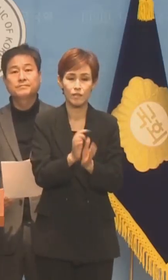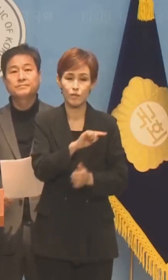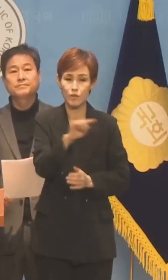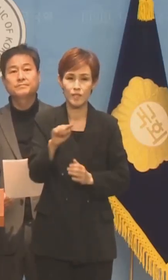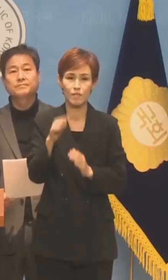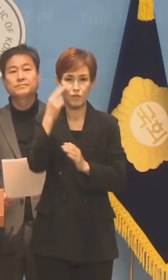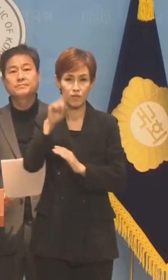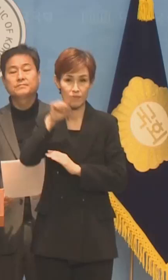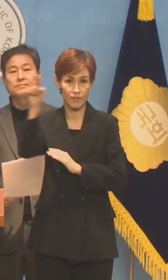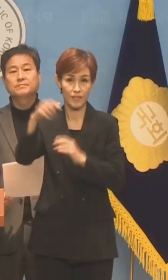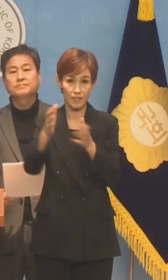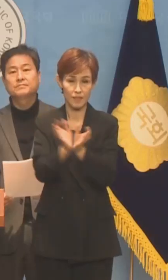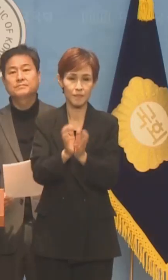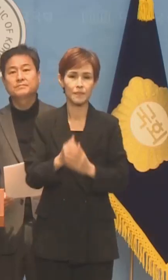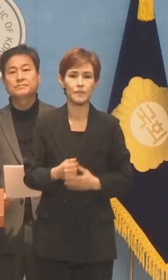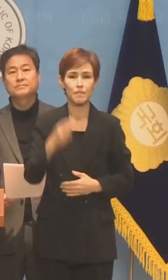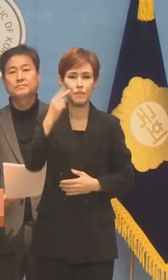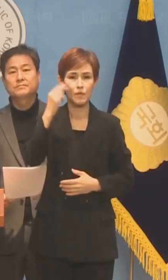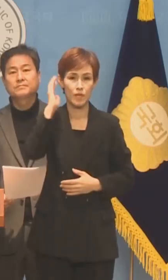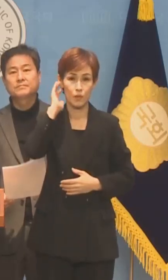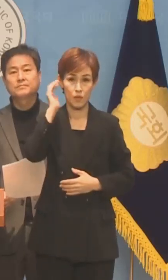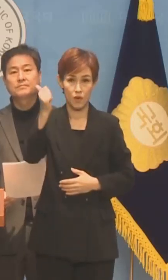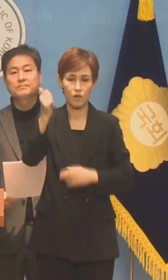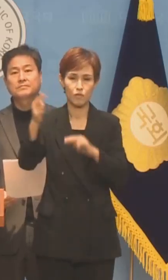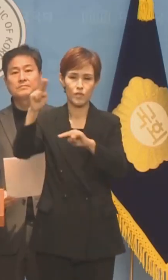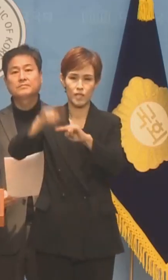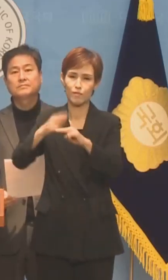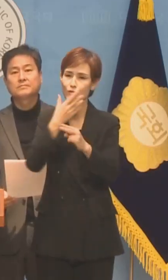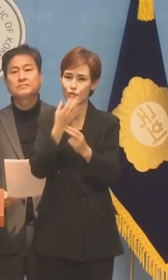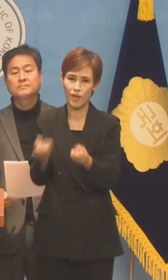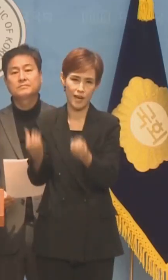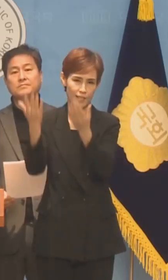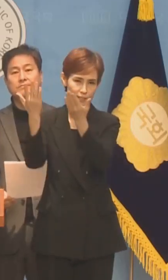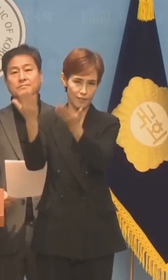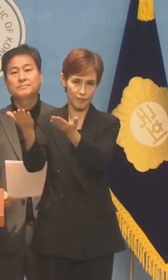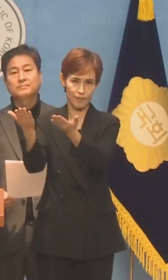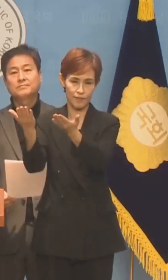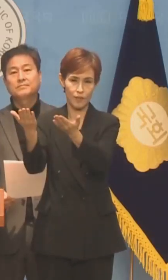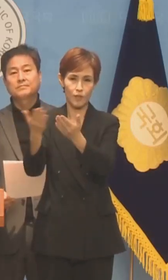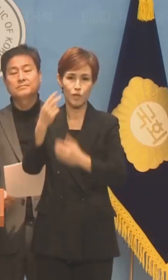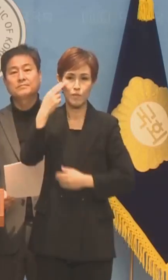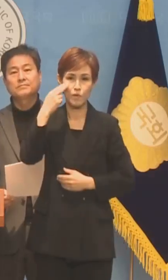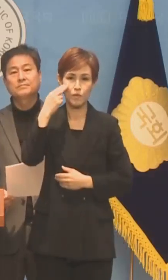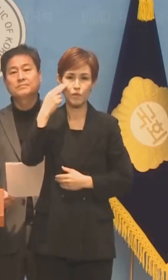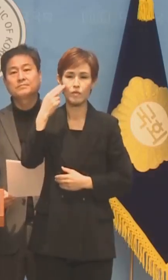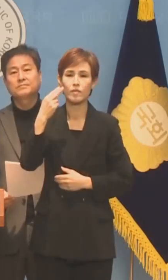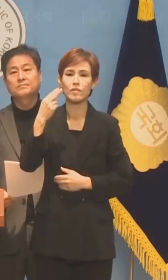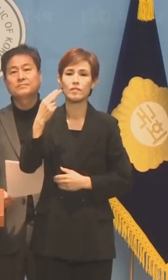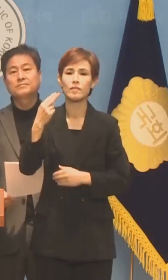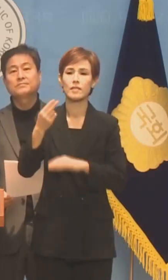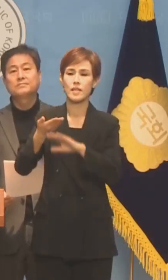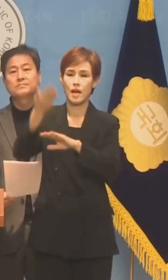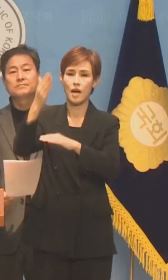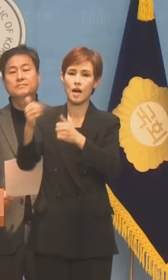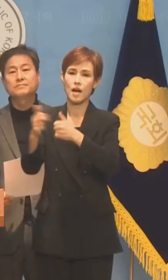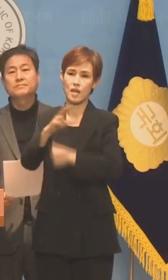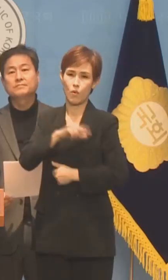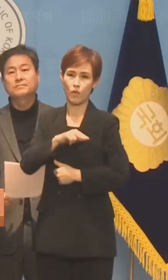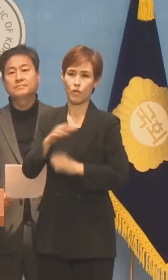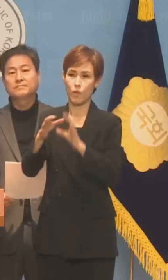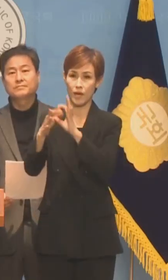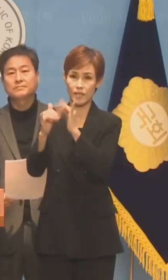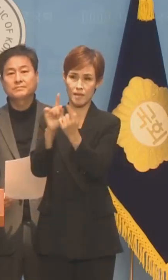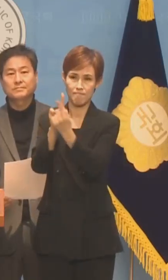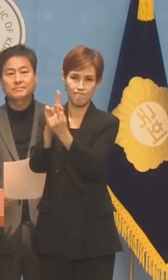방미를 통해 트럼프 대통령의 취임을 축하하고 미국 상하원 의원 및 싱크탱크